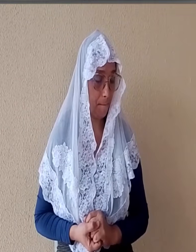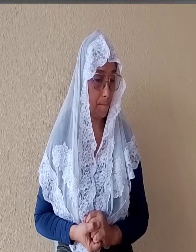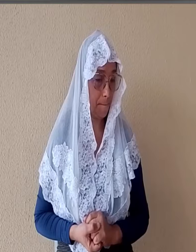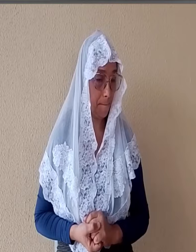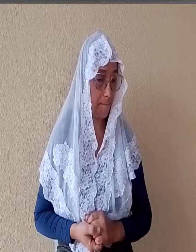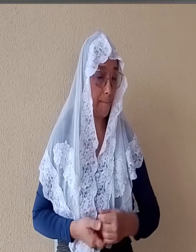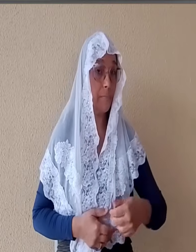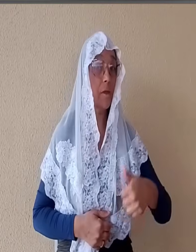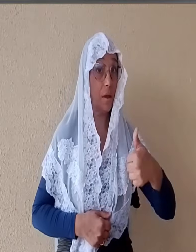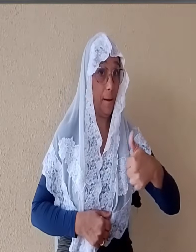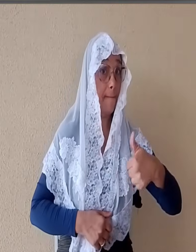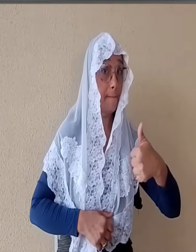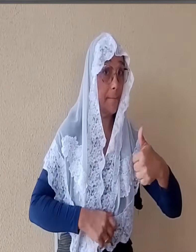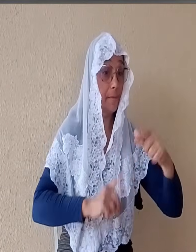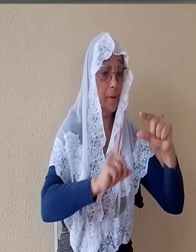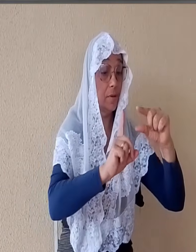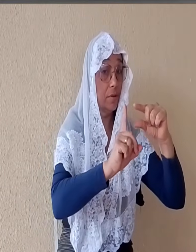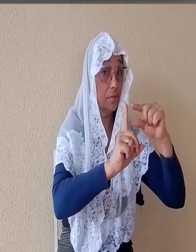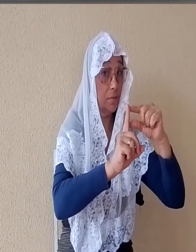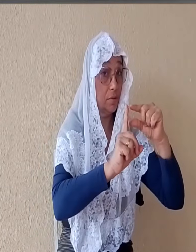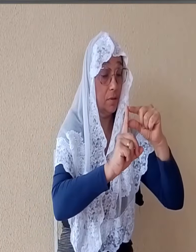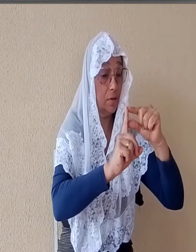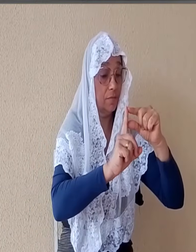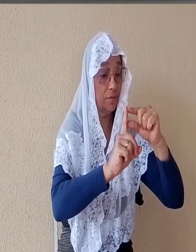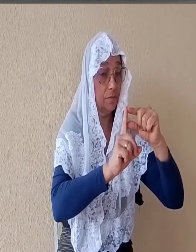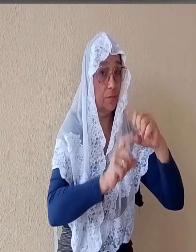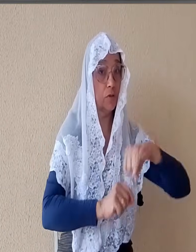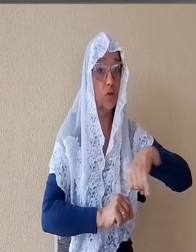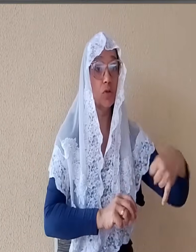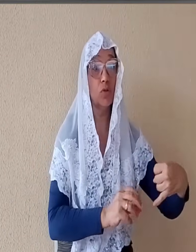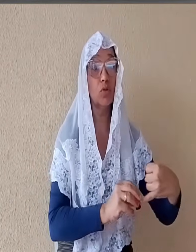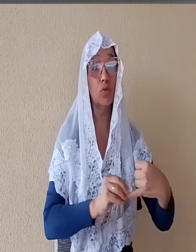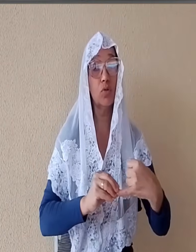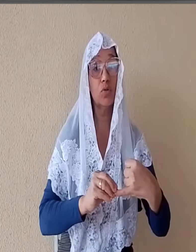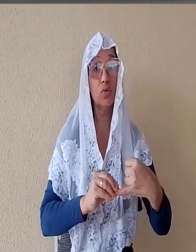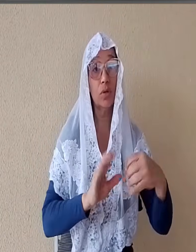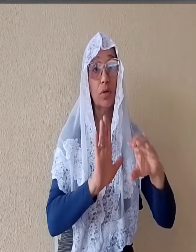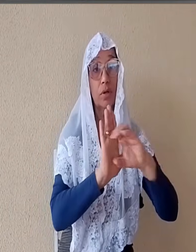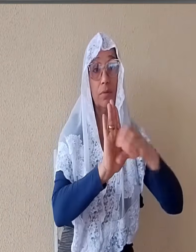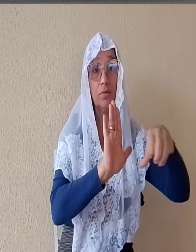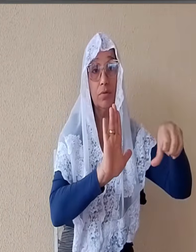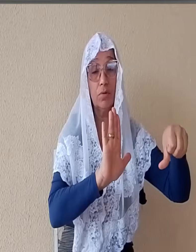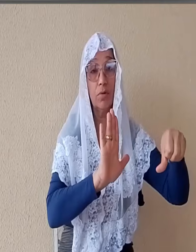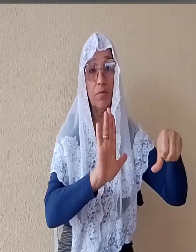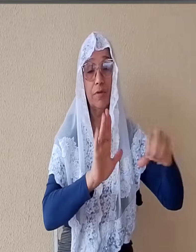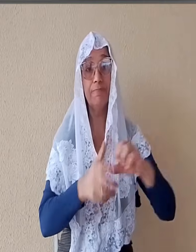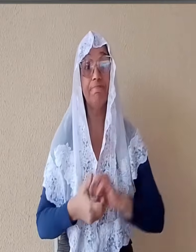Josué, 21 de Samuel,